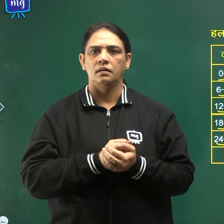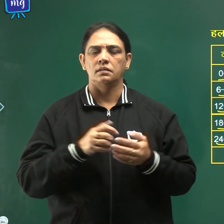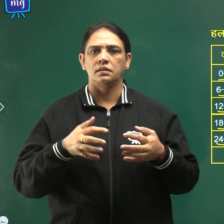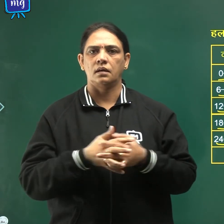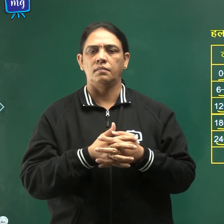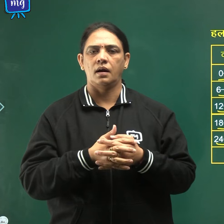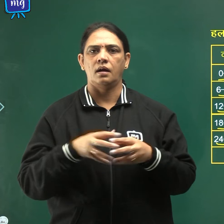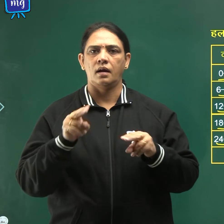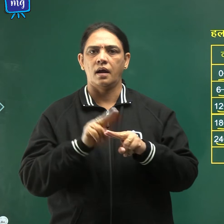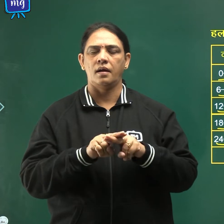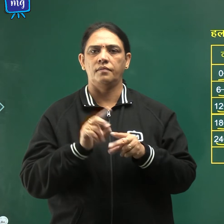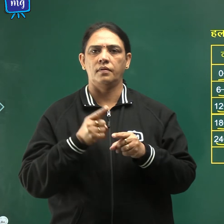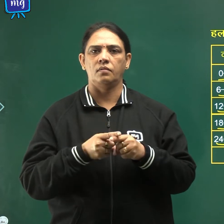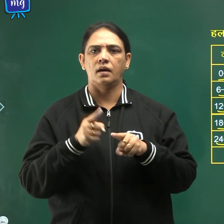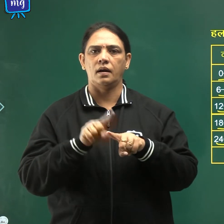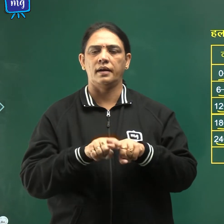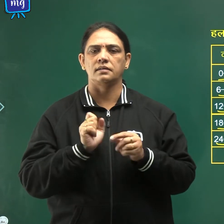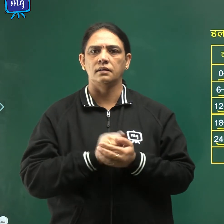एक्स